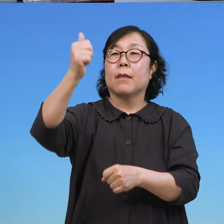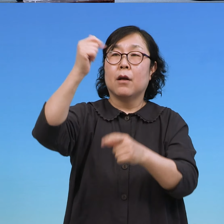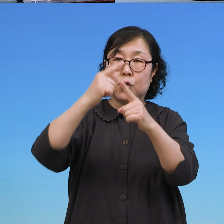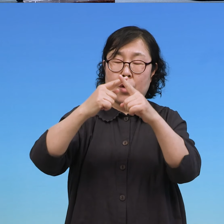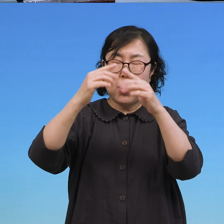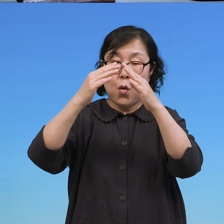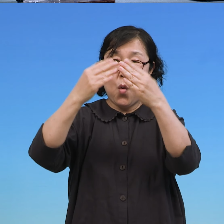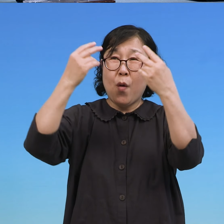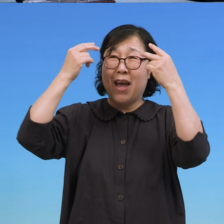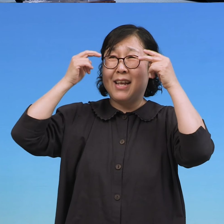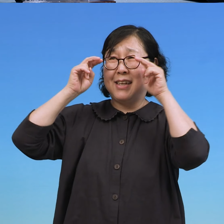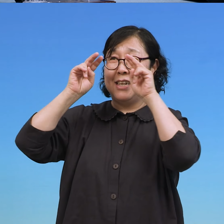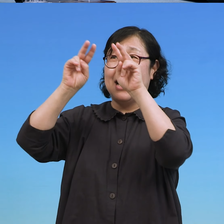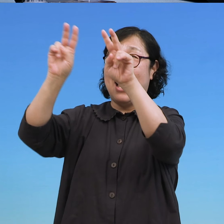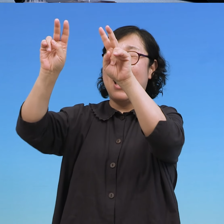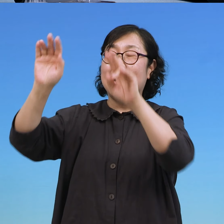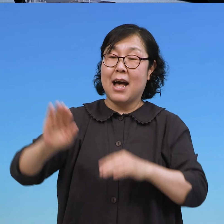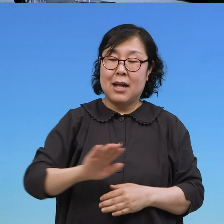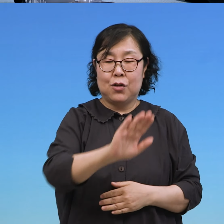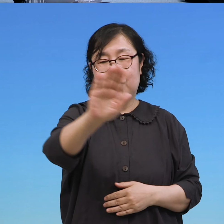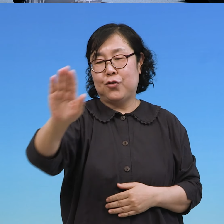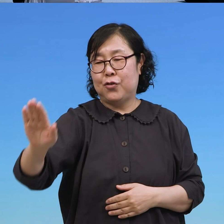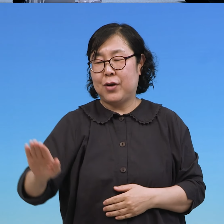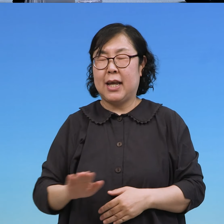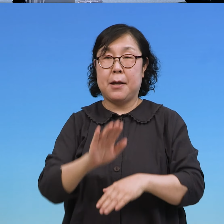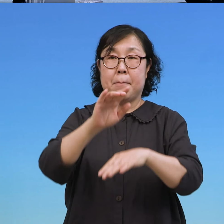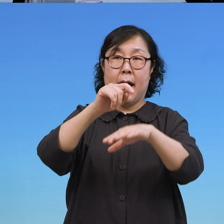하네. 주의 교회를 향한 우리 마음,